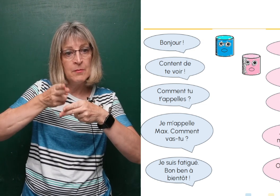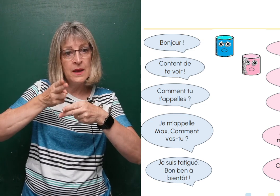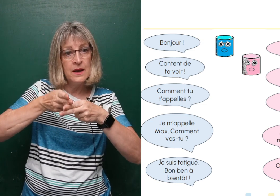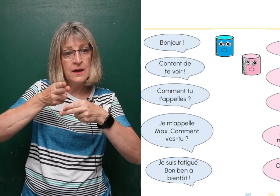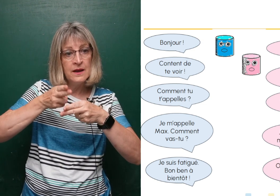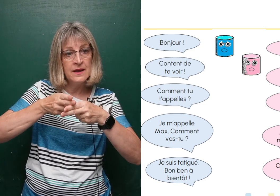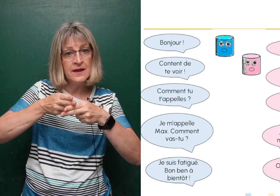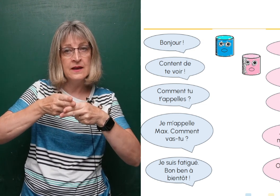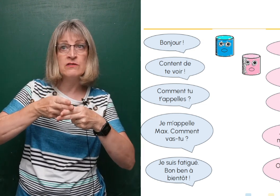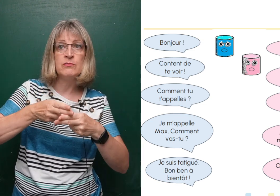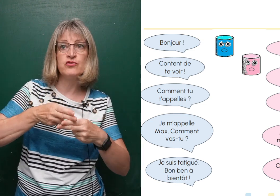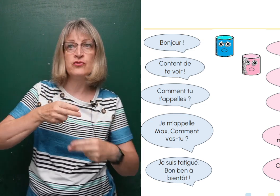m'appelle. Et là, on y va pour Julie.